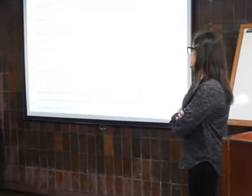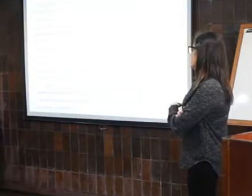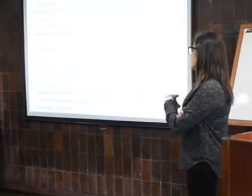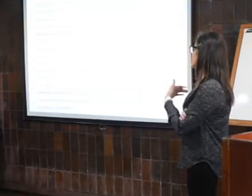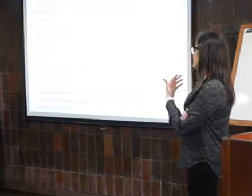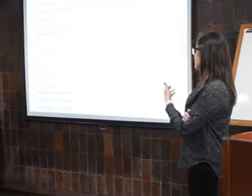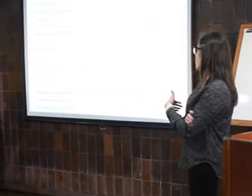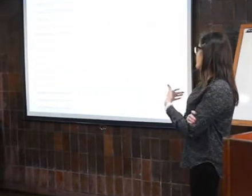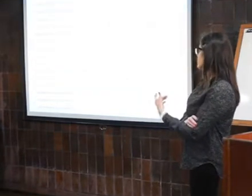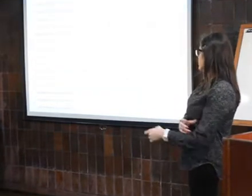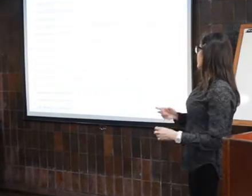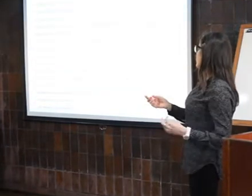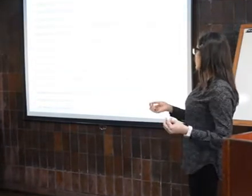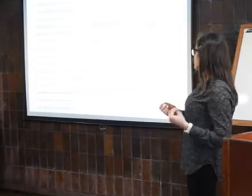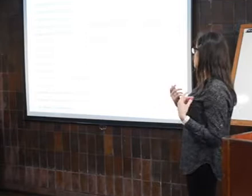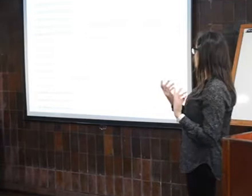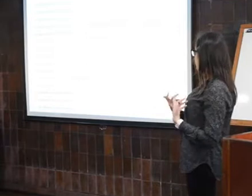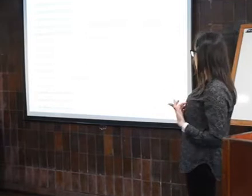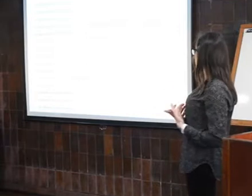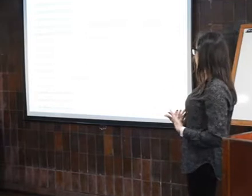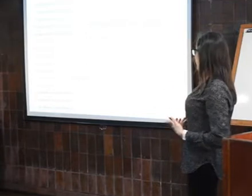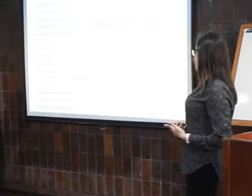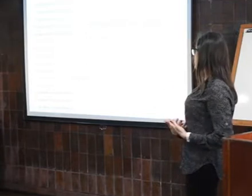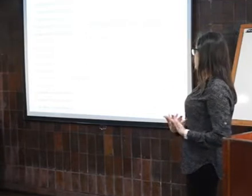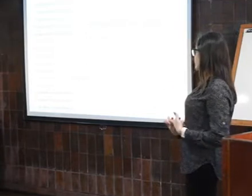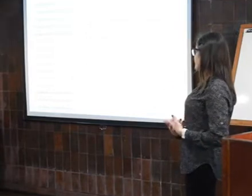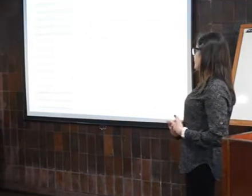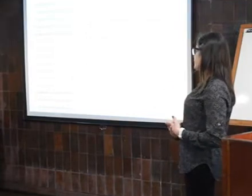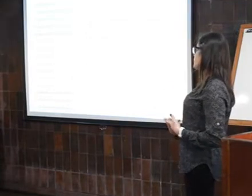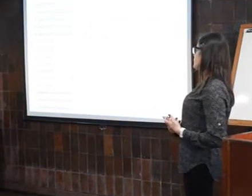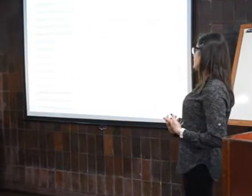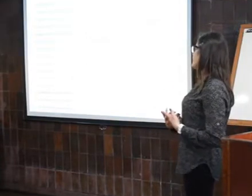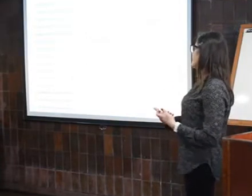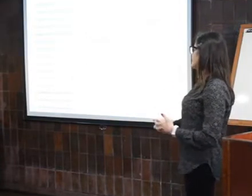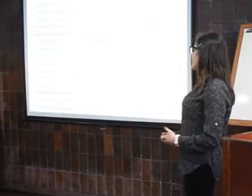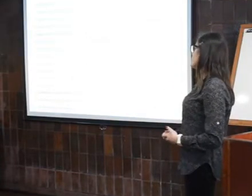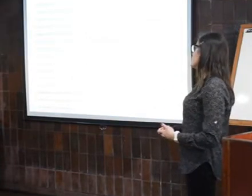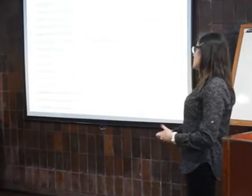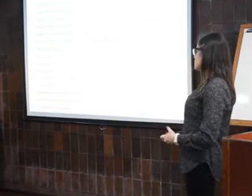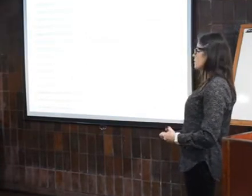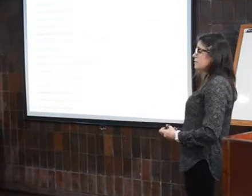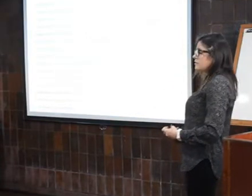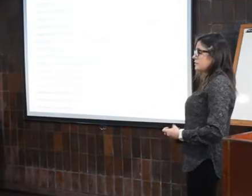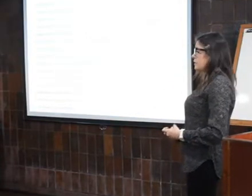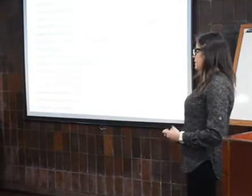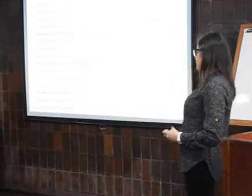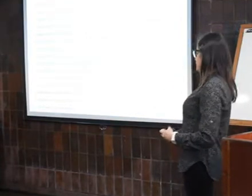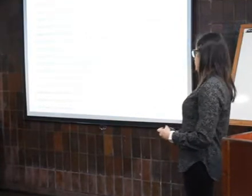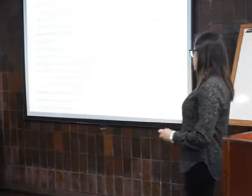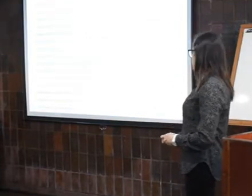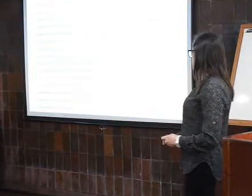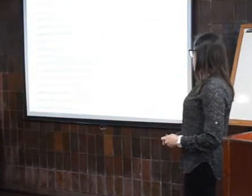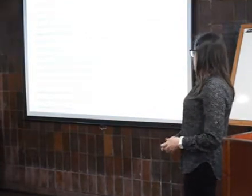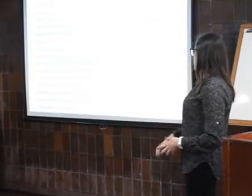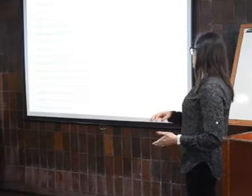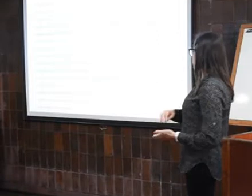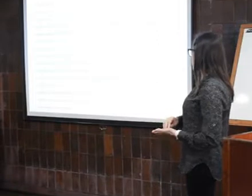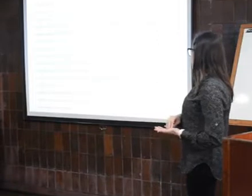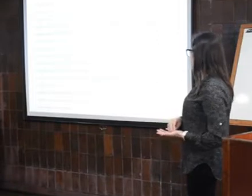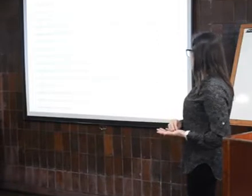aunque se trata de operaciones que deben un análisis especial efectos de encantar la vinculación con las islas